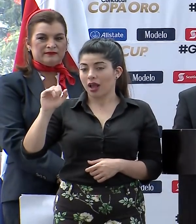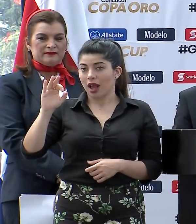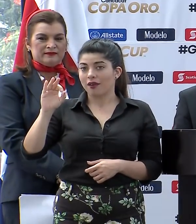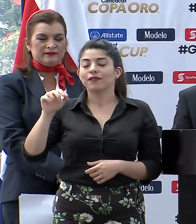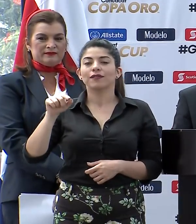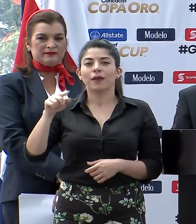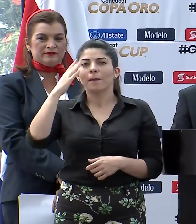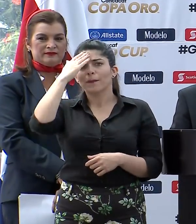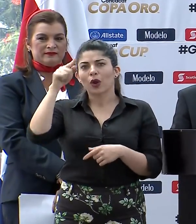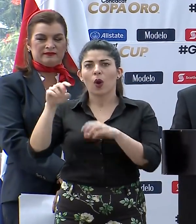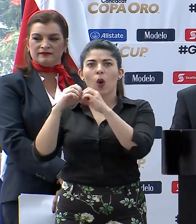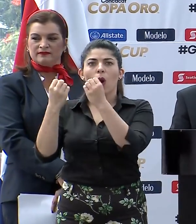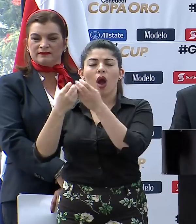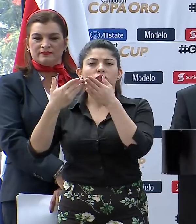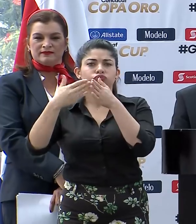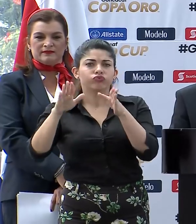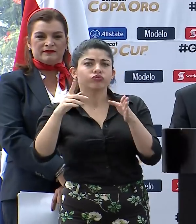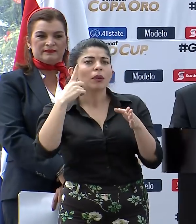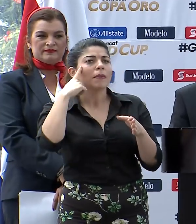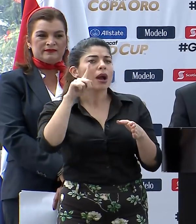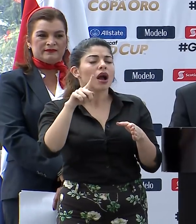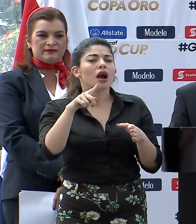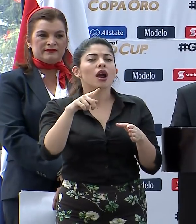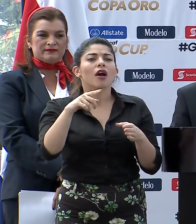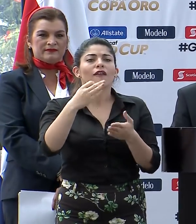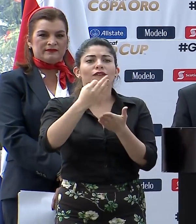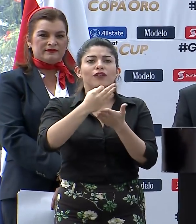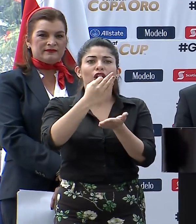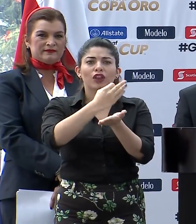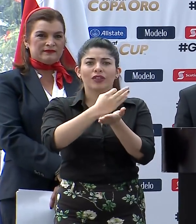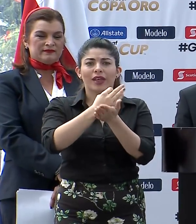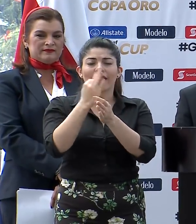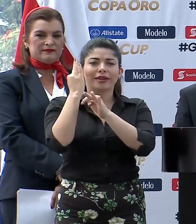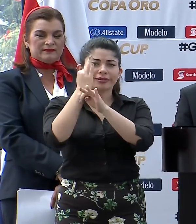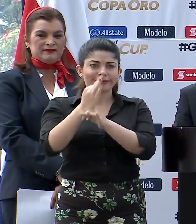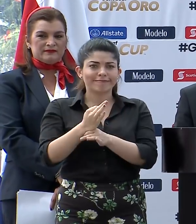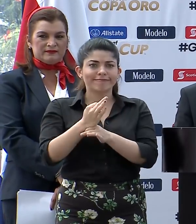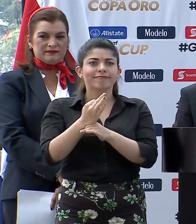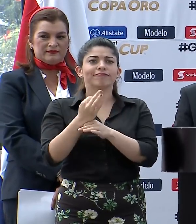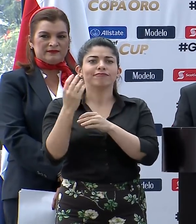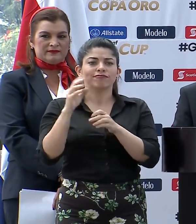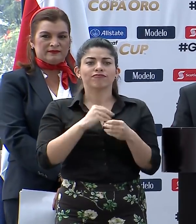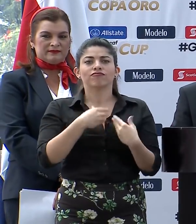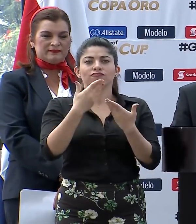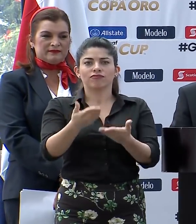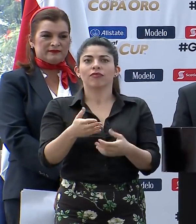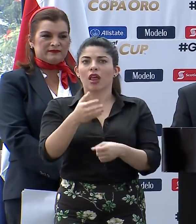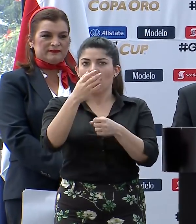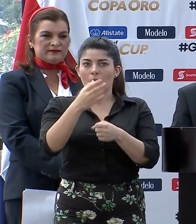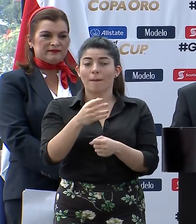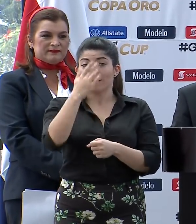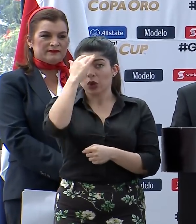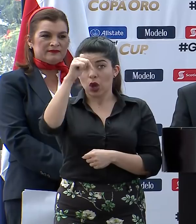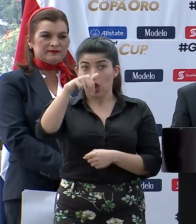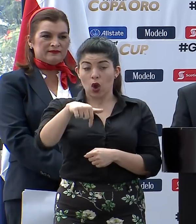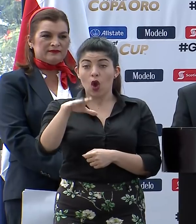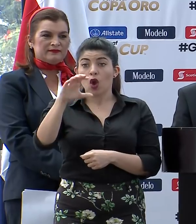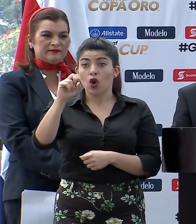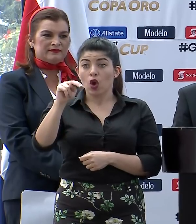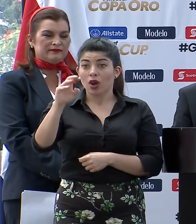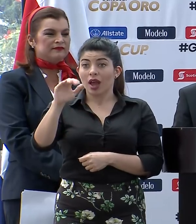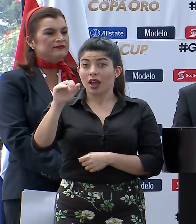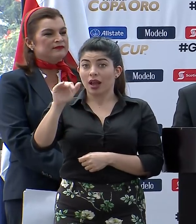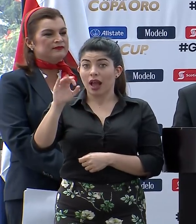la organización para llevar fuera de las fronteras tradicionales dicha copa. Porque hoy la CONCACAF